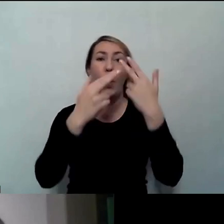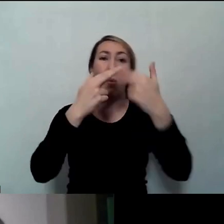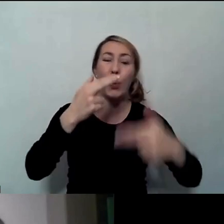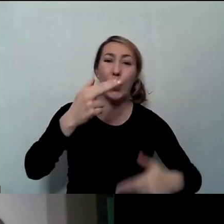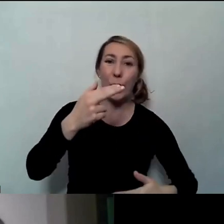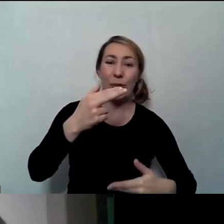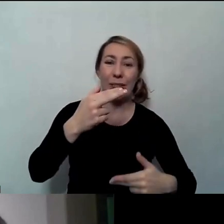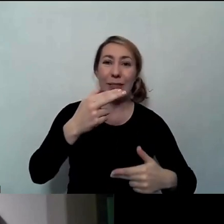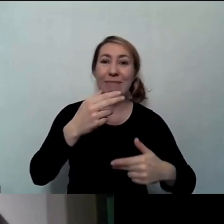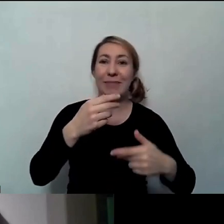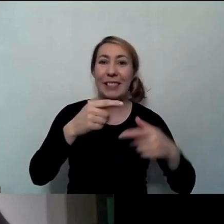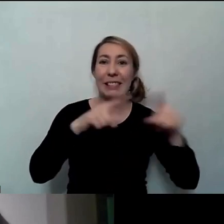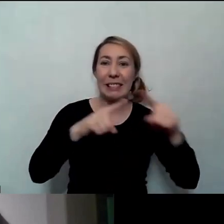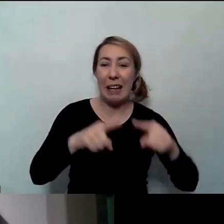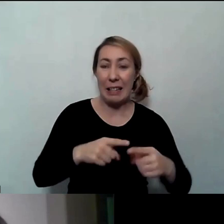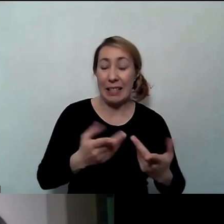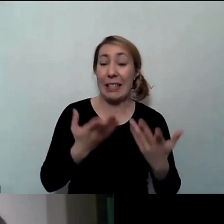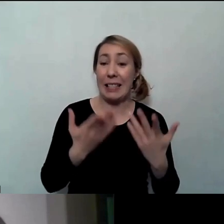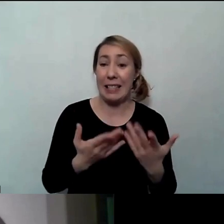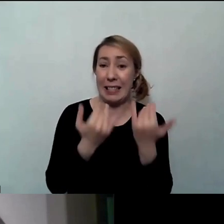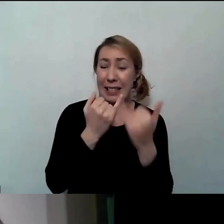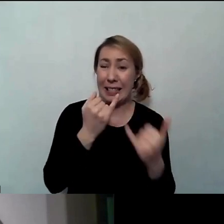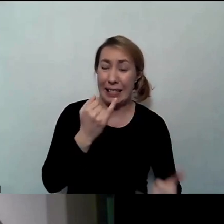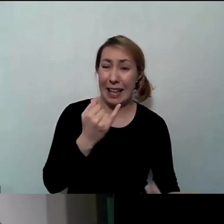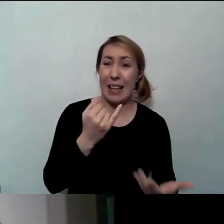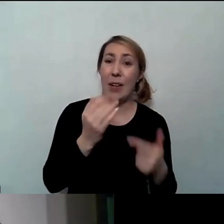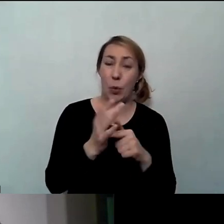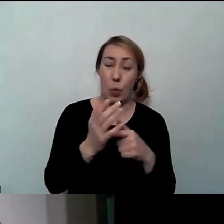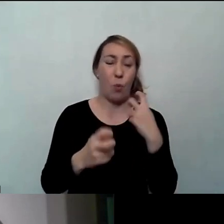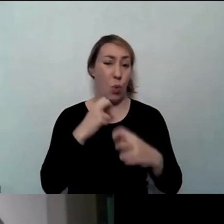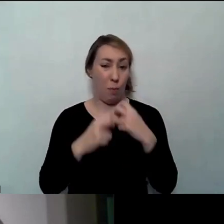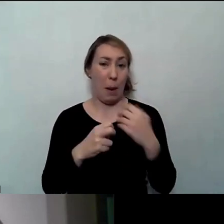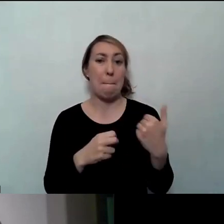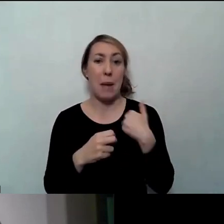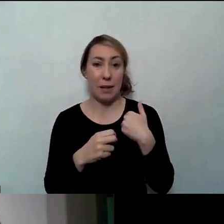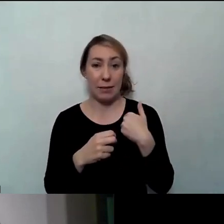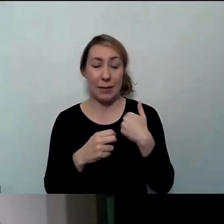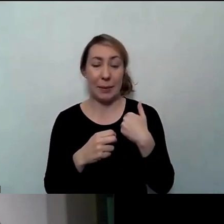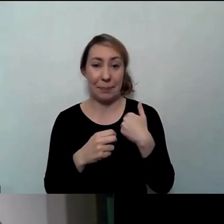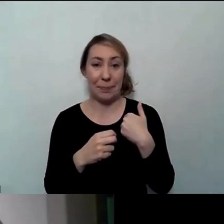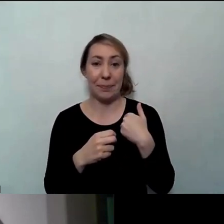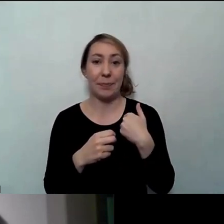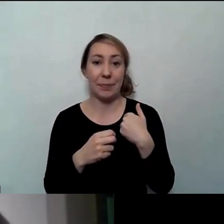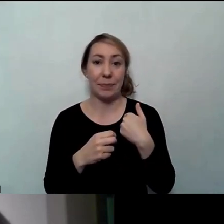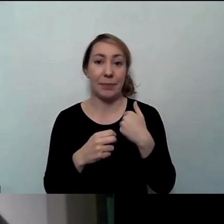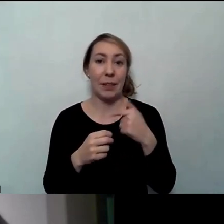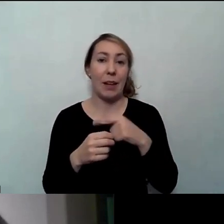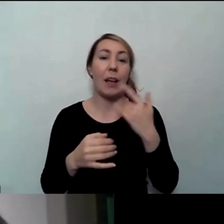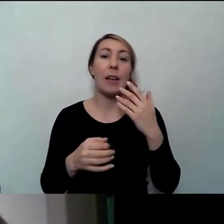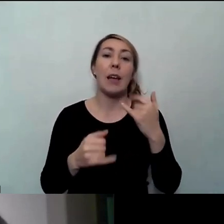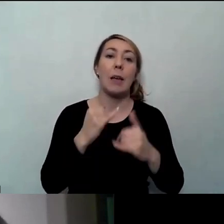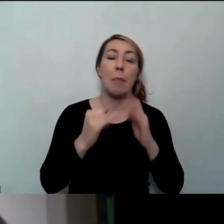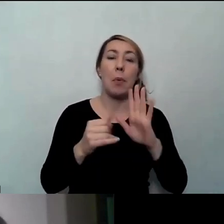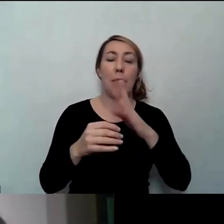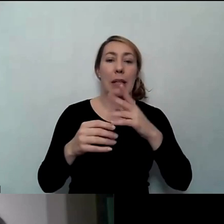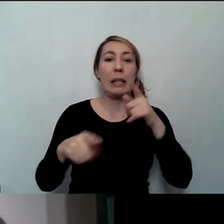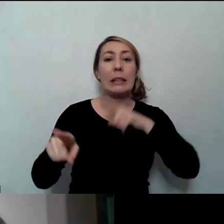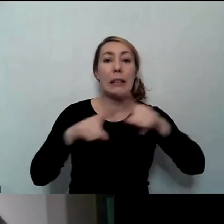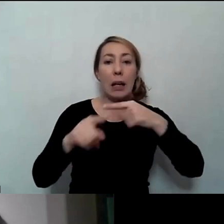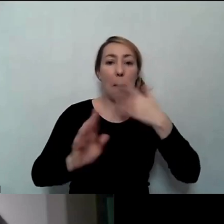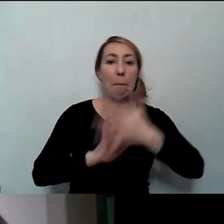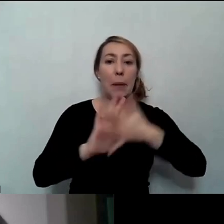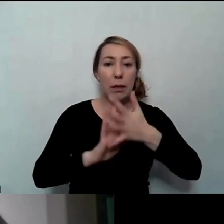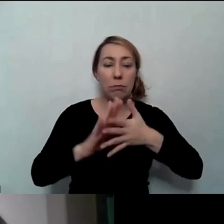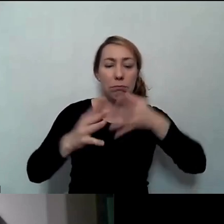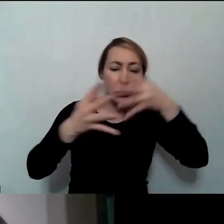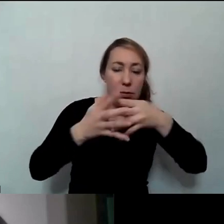znaków była dla nas jednym z problemów, na które się natknęłyśmy. Weryfikowałyśmy znaki migowe